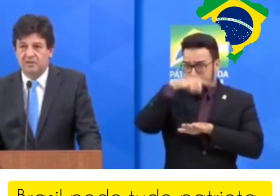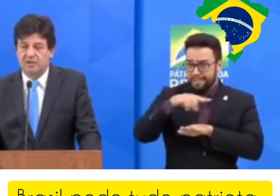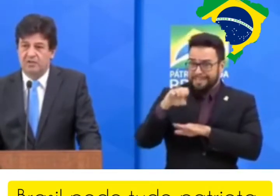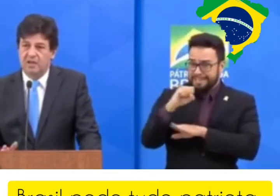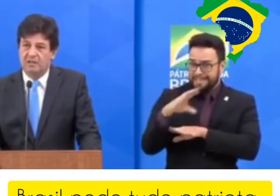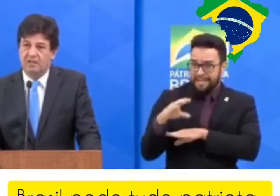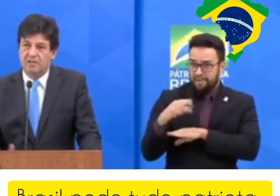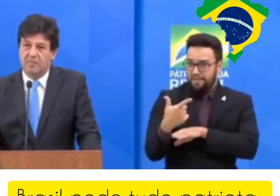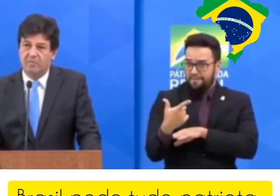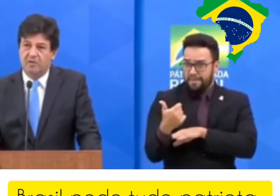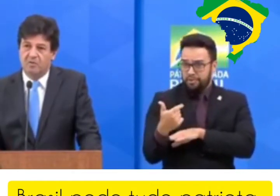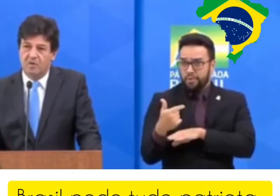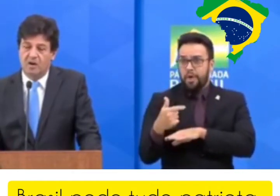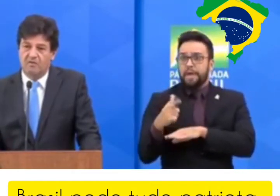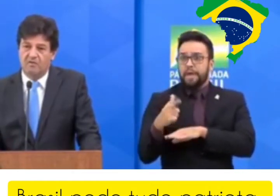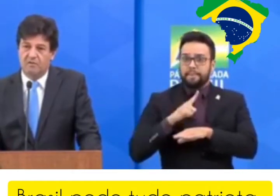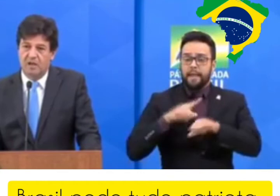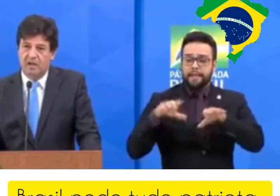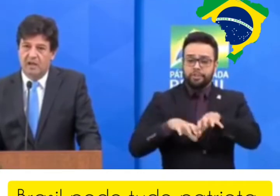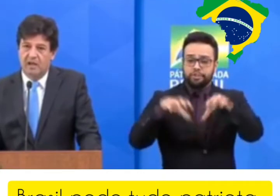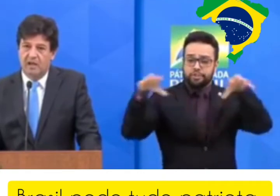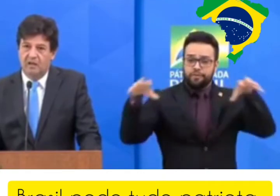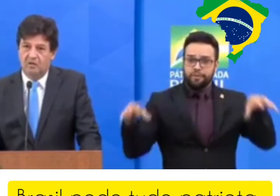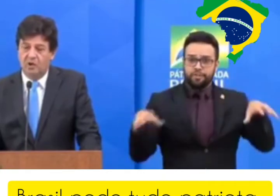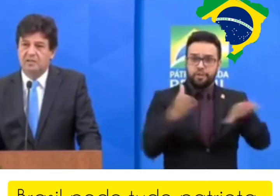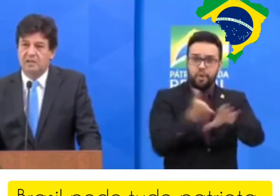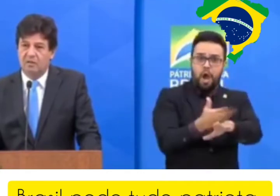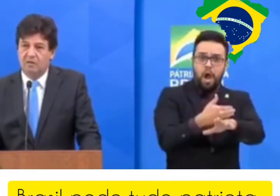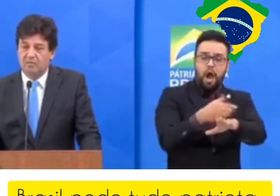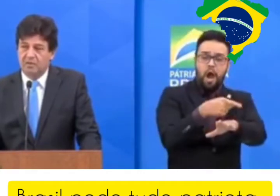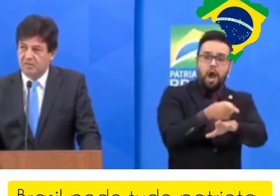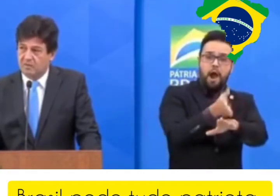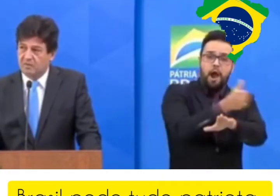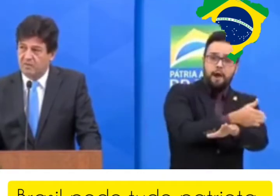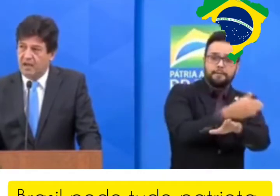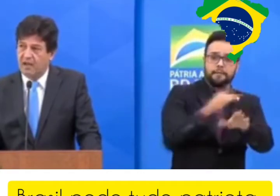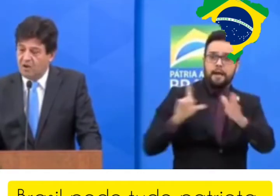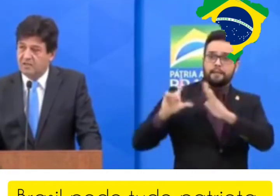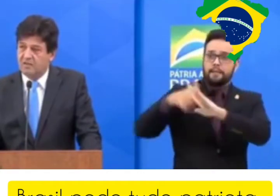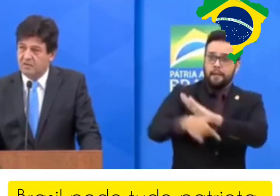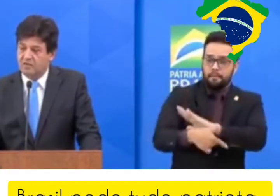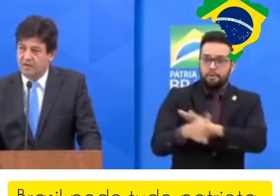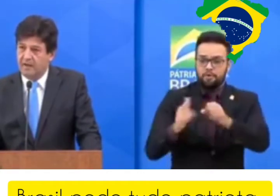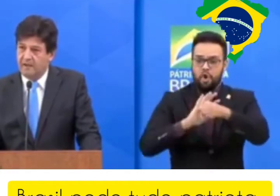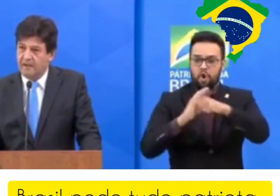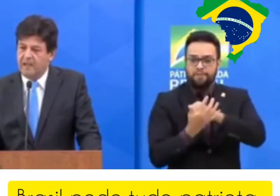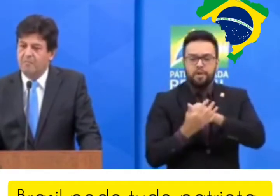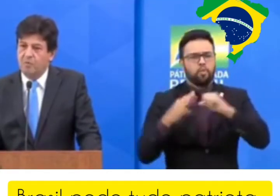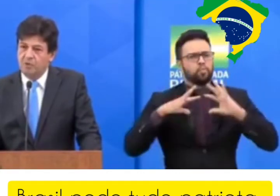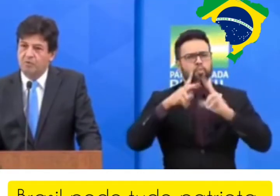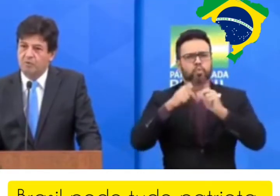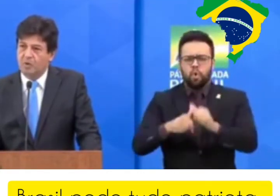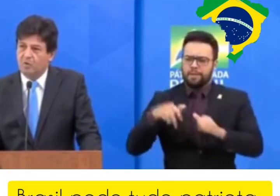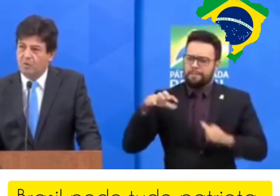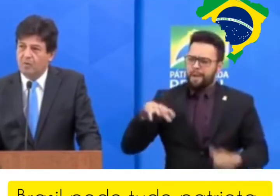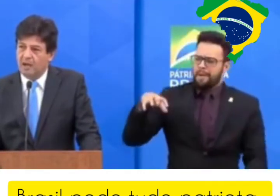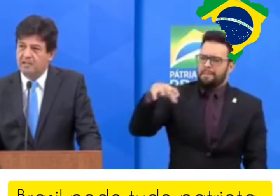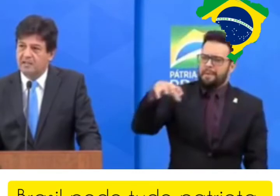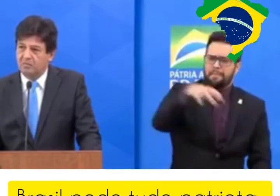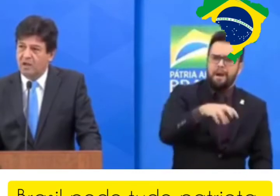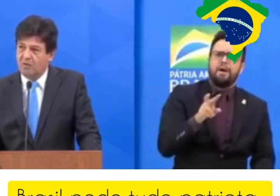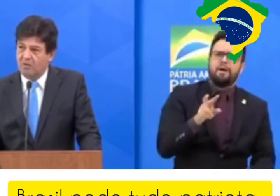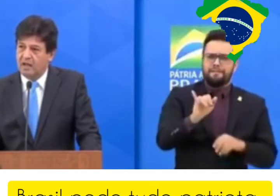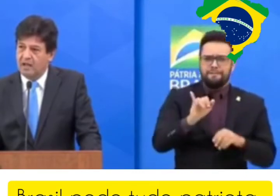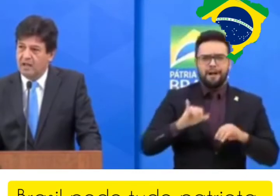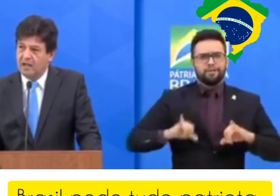vai ser dividido em antes e após o coronavírus. Todas as economias vão sofrer, a nossa vai sofrer, e muito nos preocupa